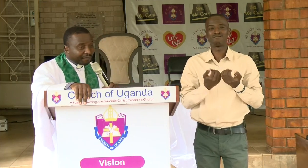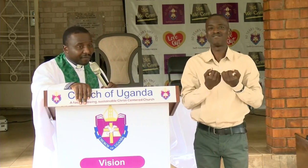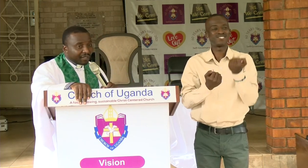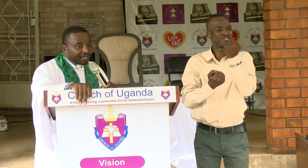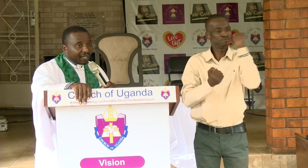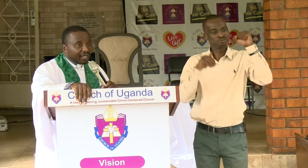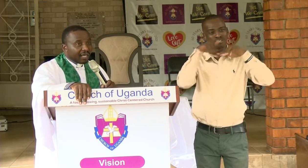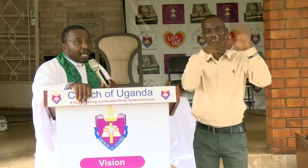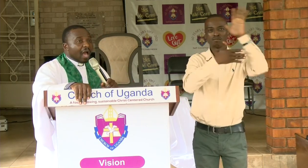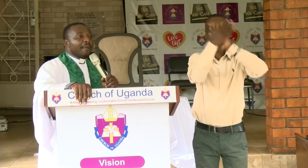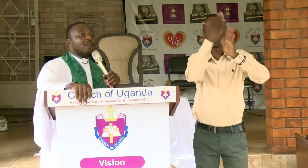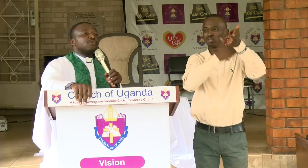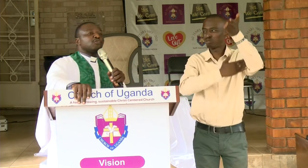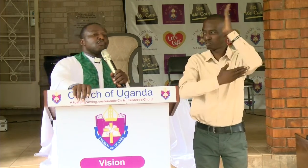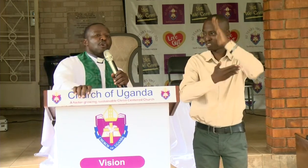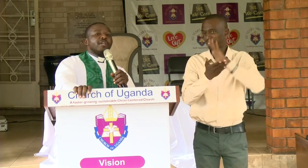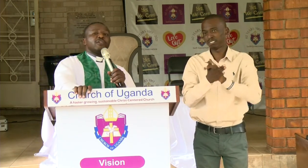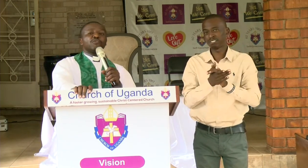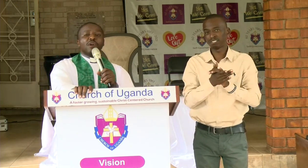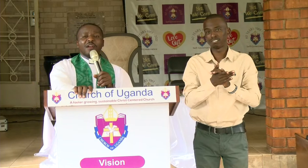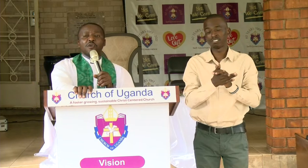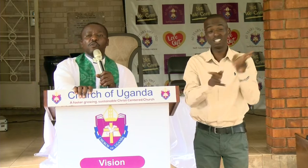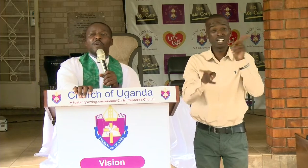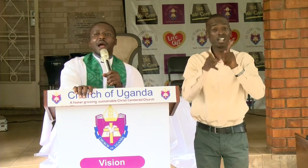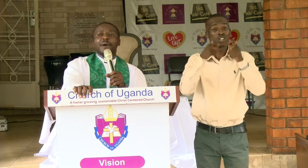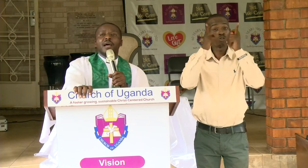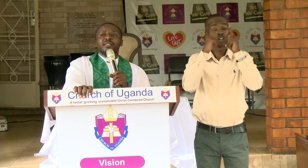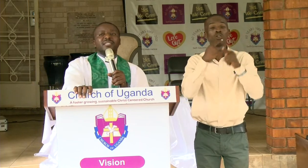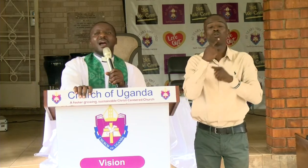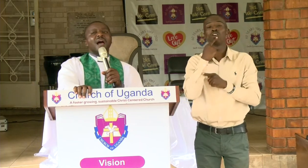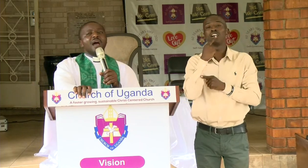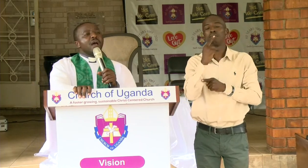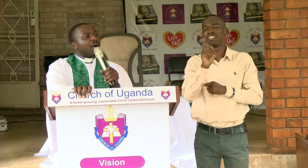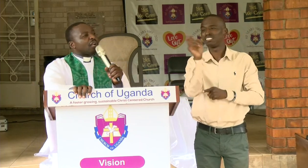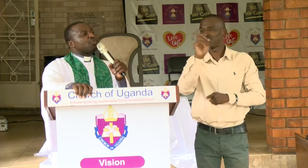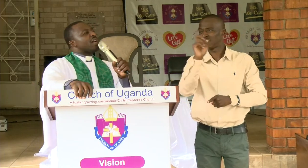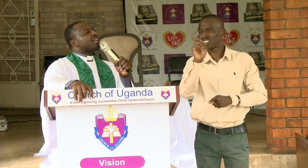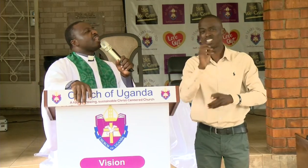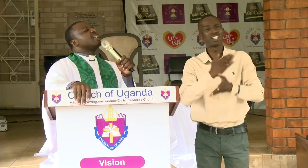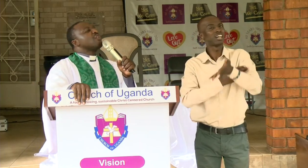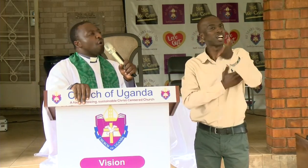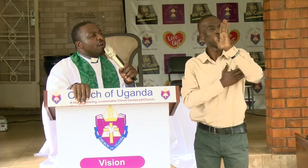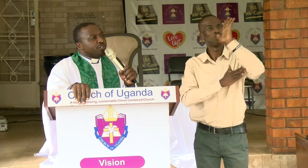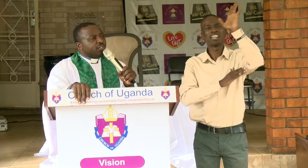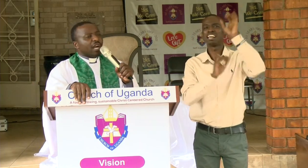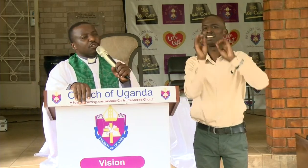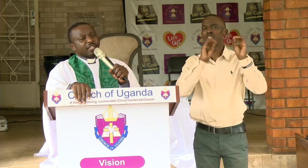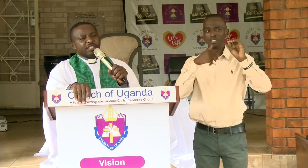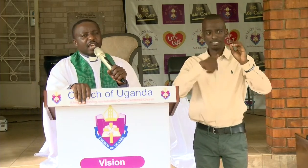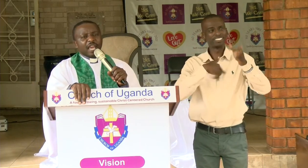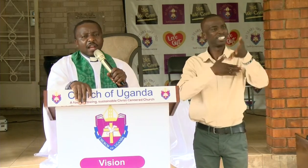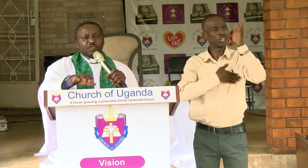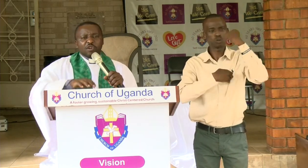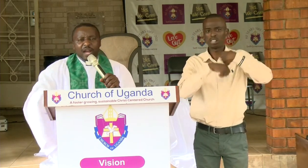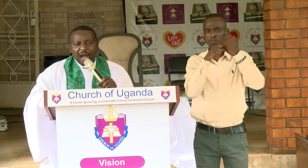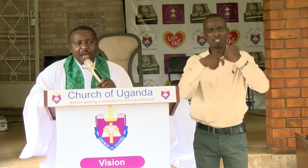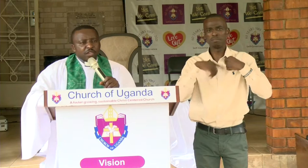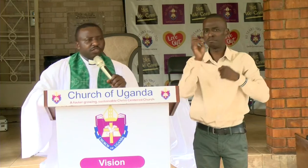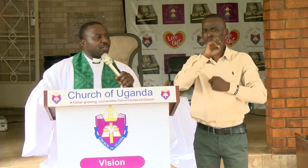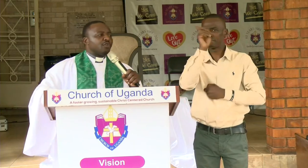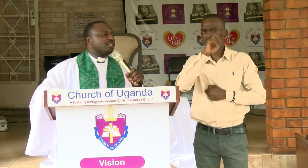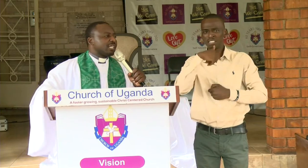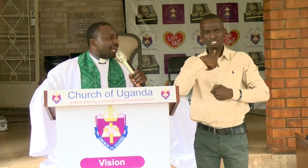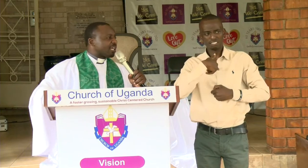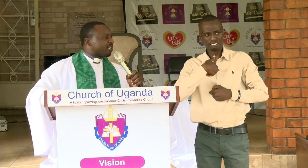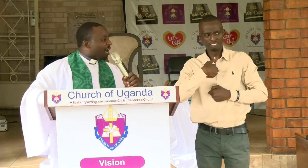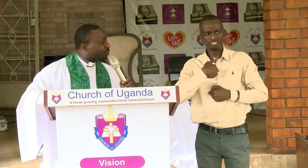Katonda. Abantu ne tuuka n'okugamba nti Katonda taliiyo, nze Katonda si eyantonda,